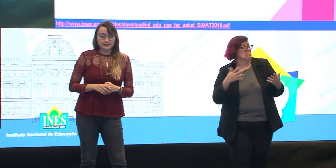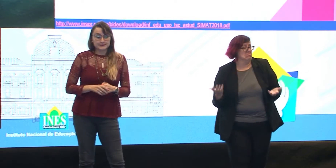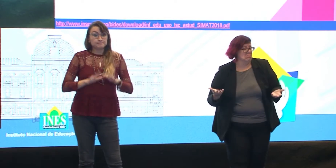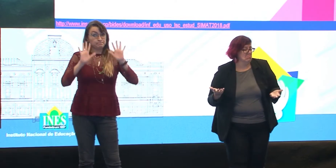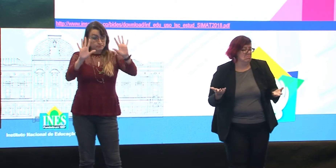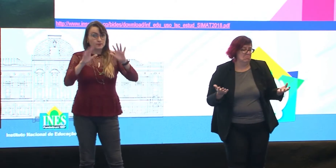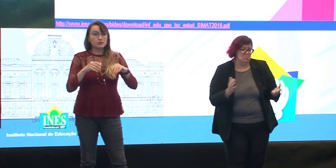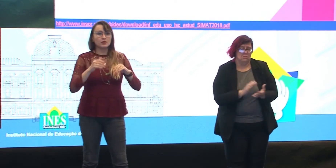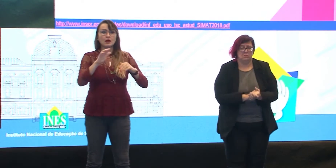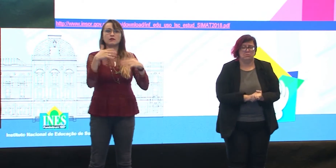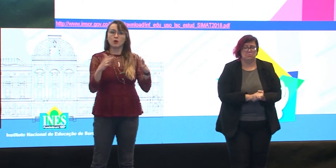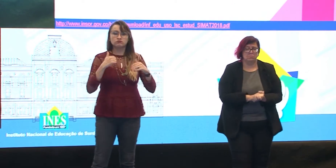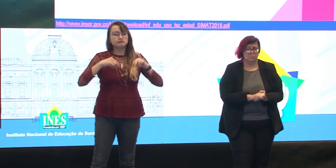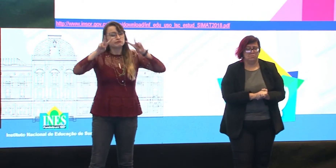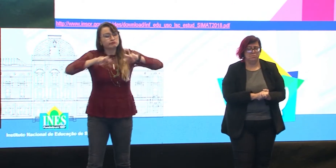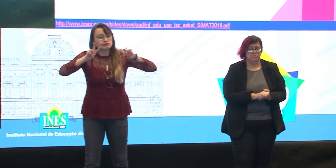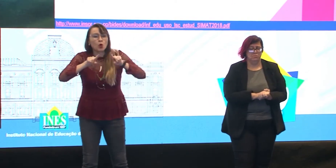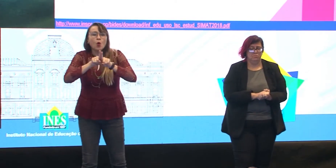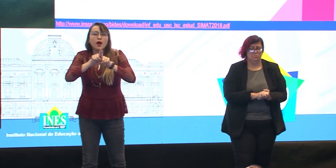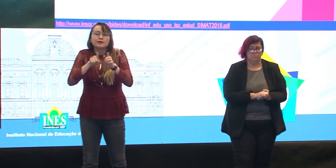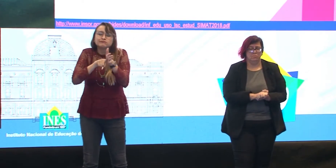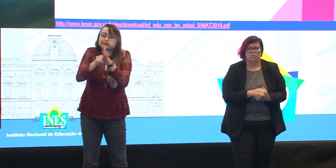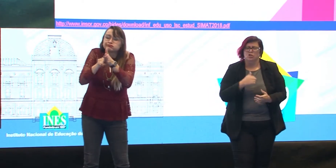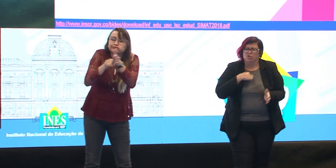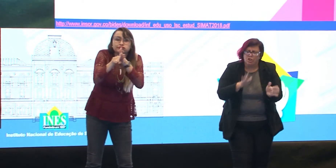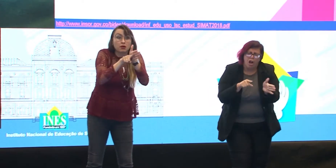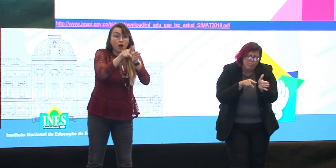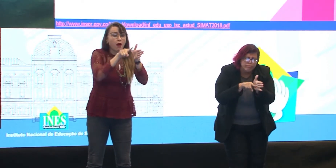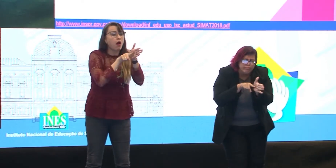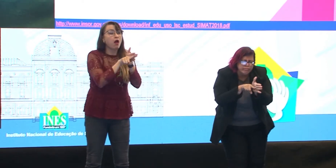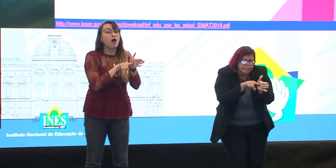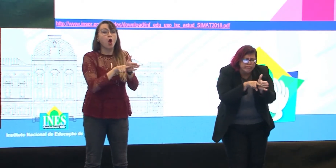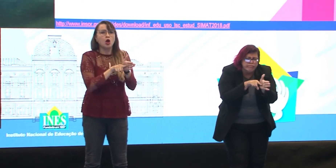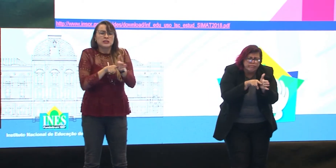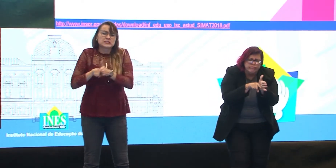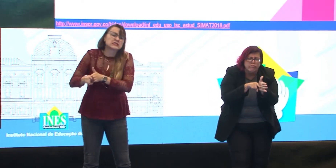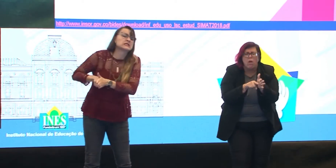não é nada muito preciso, não tem como a gente precisar.